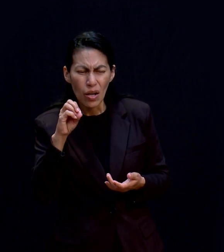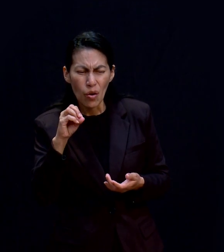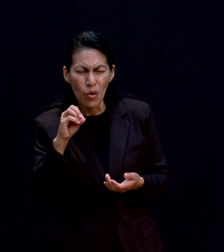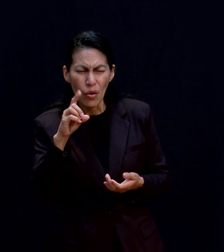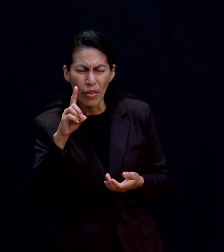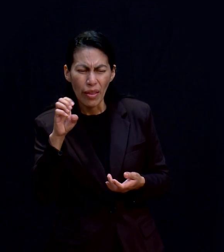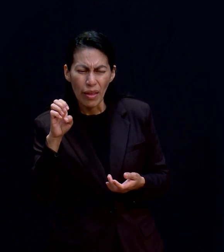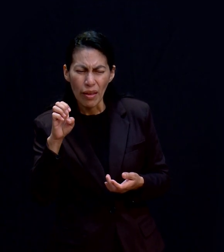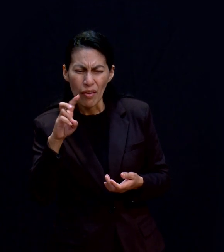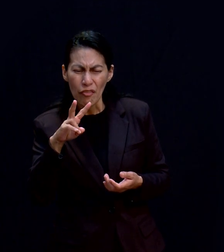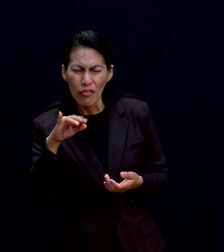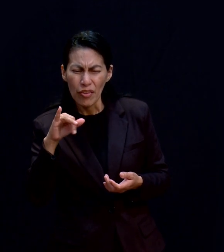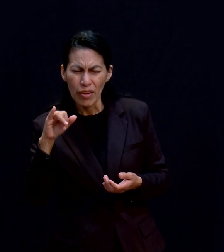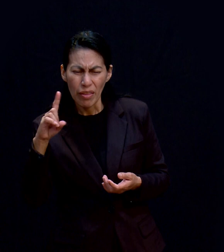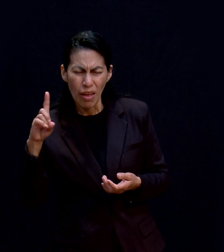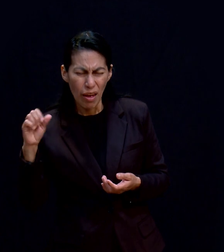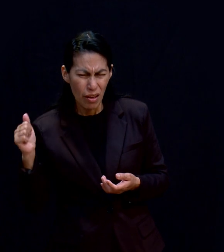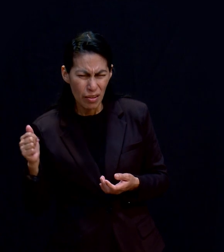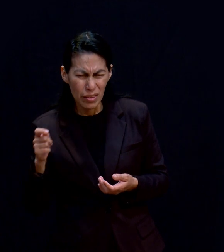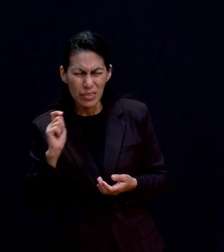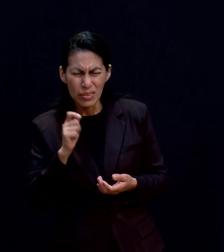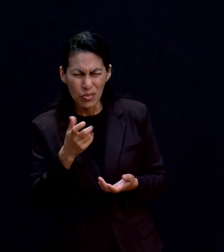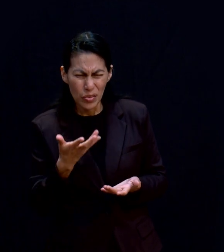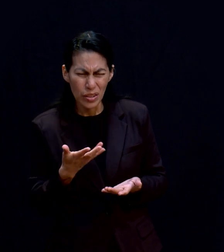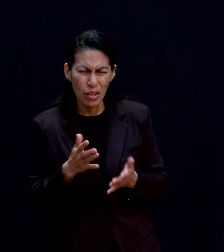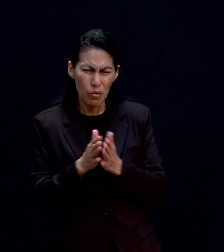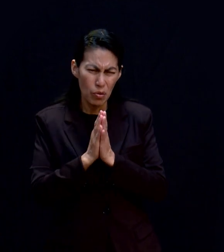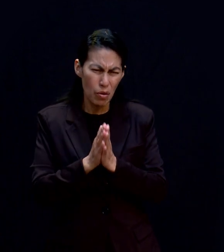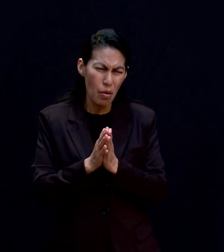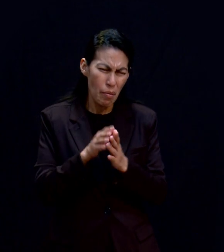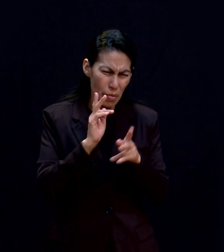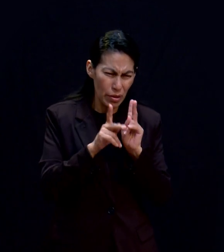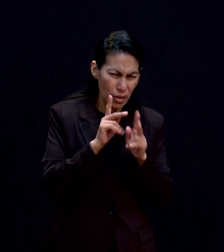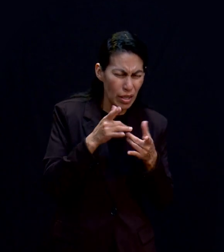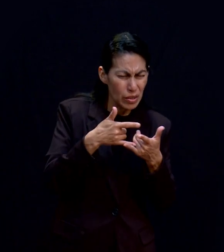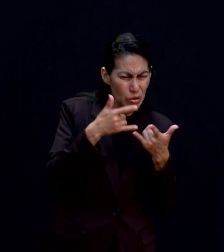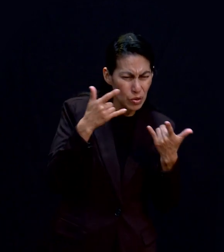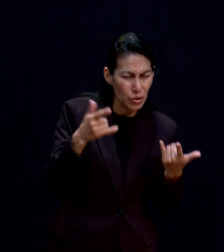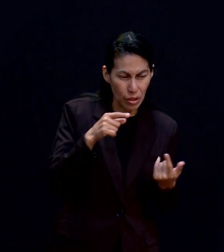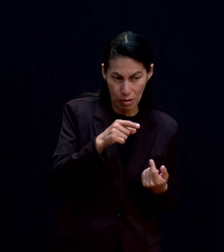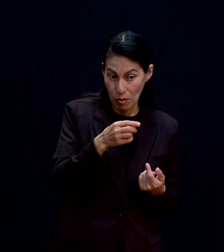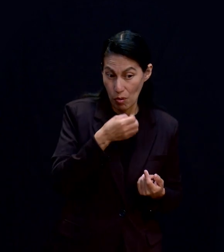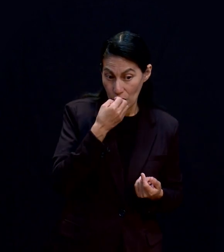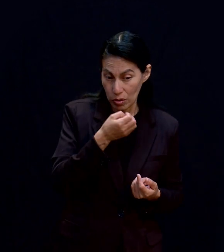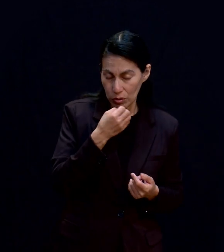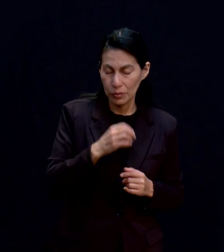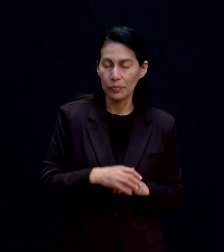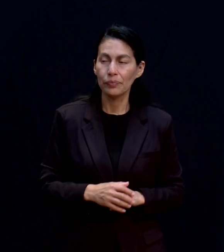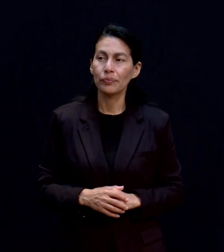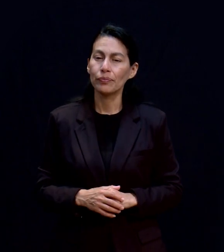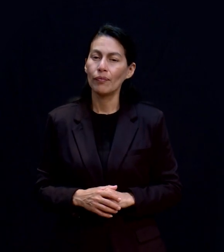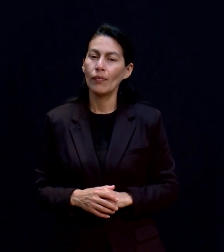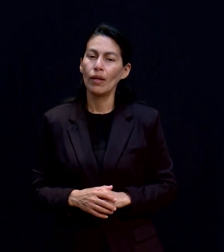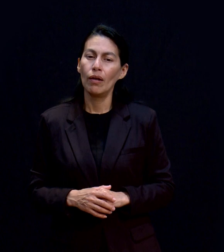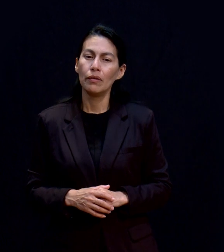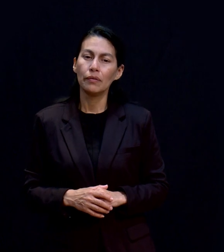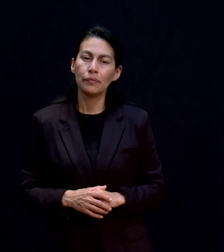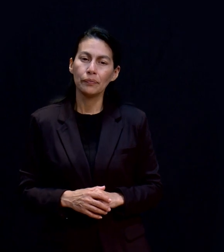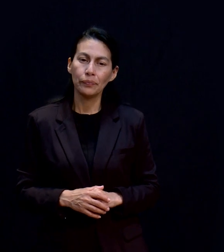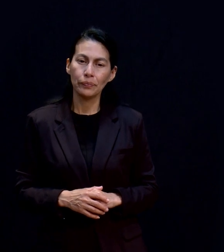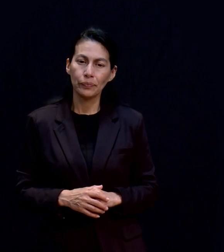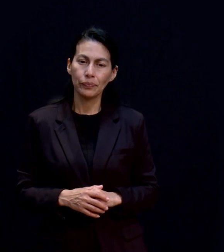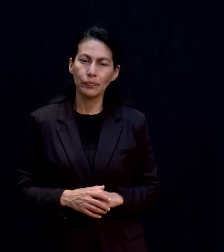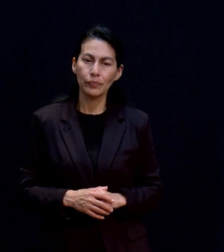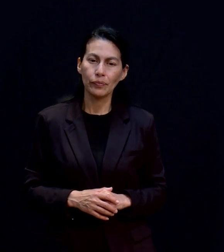de vida que hace bueno cuéntanos alguna anécdota que pasó y que tuvo que ver con la oración allí bueno